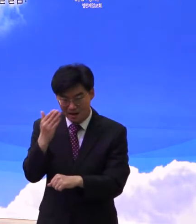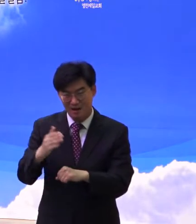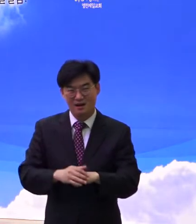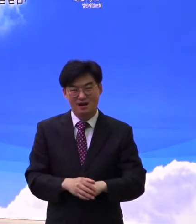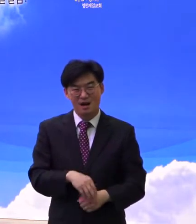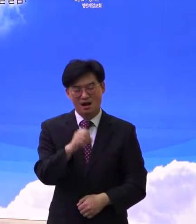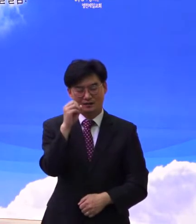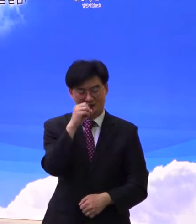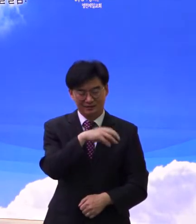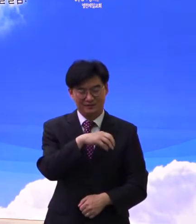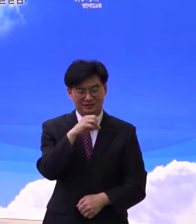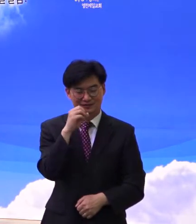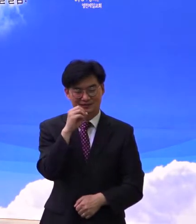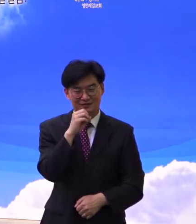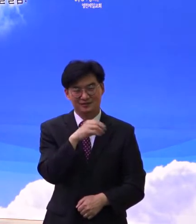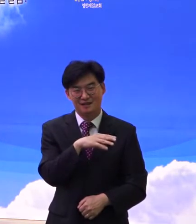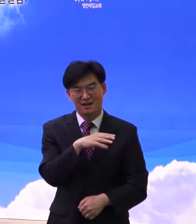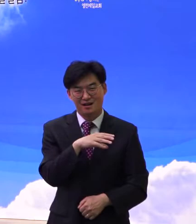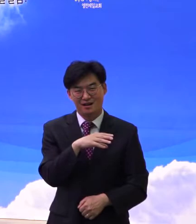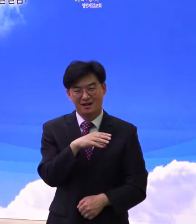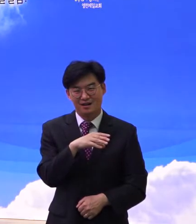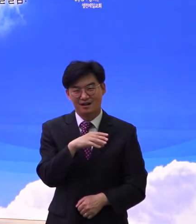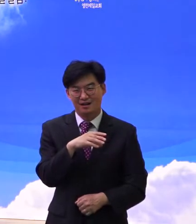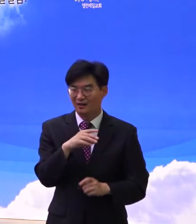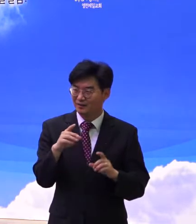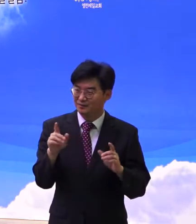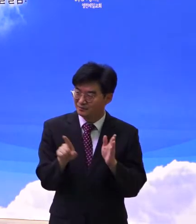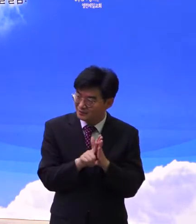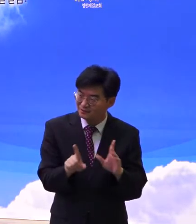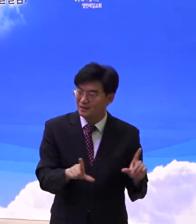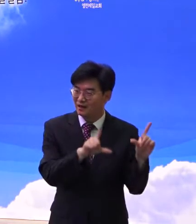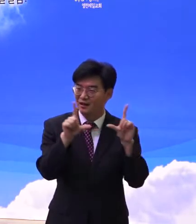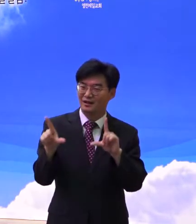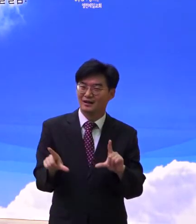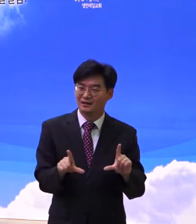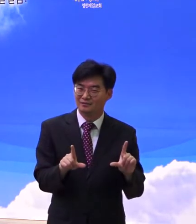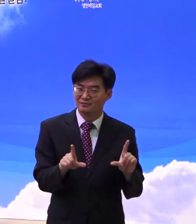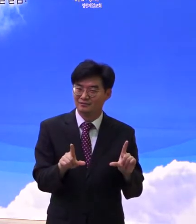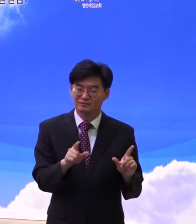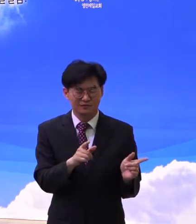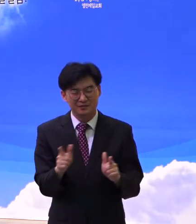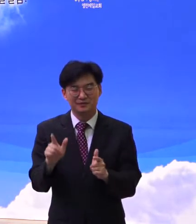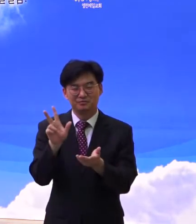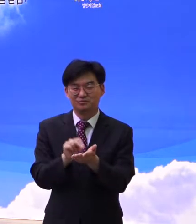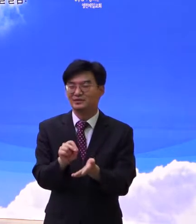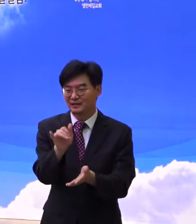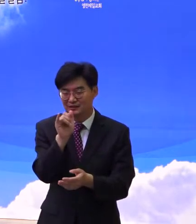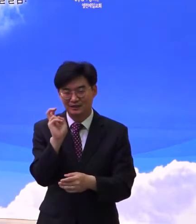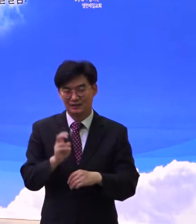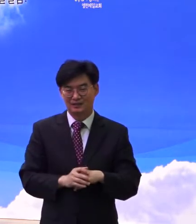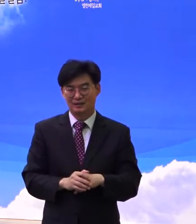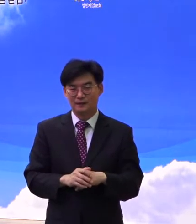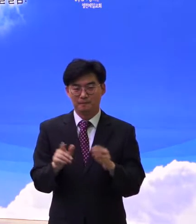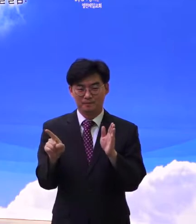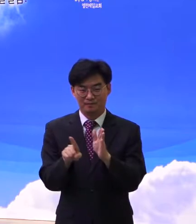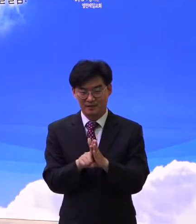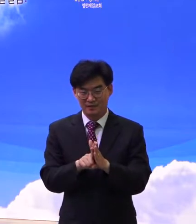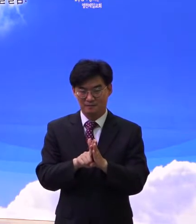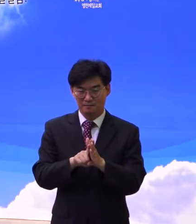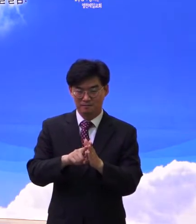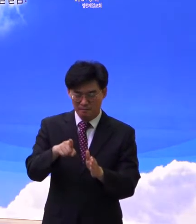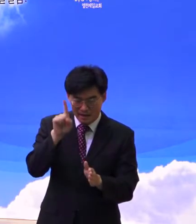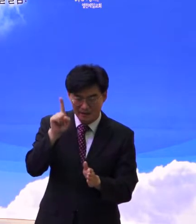그럭저럭 신앙생활을 하는 데에 문제가 있습니다. 여러분, 신앙은 장난이 아니고